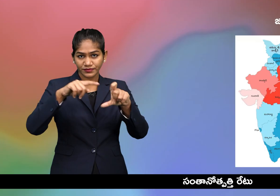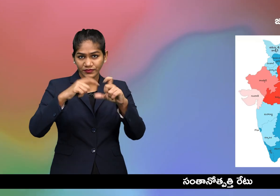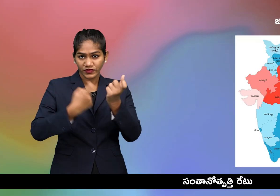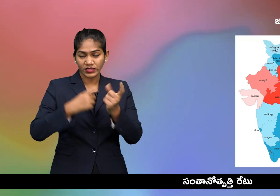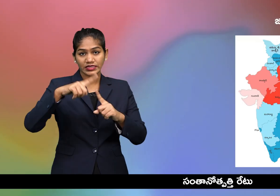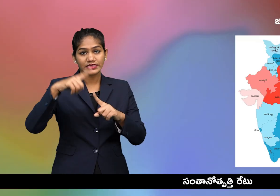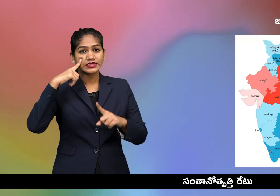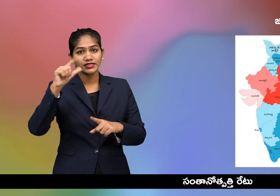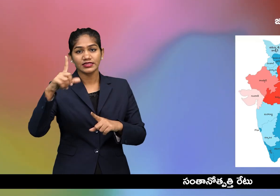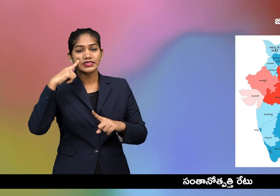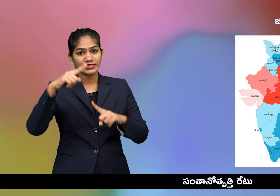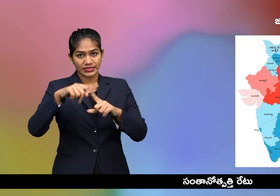సంతానోత్పత్తి రేటు